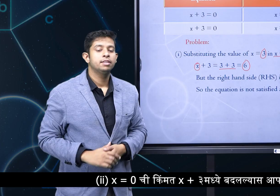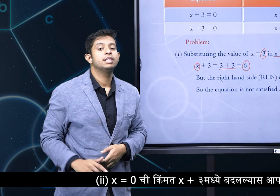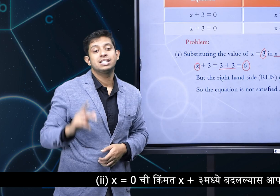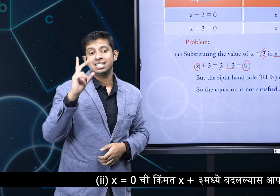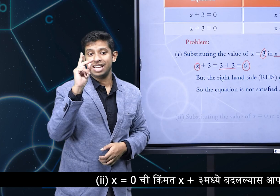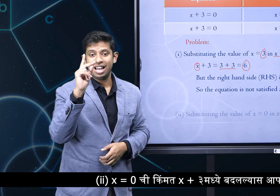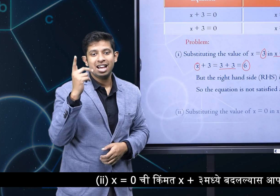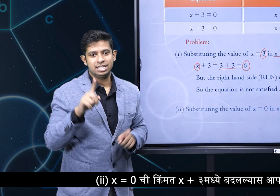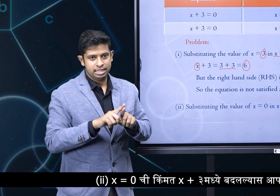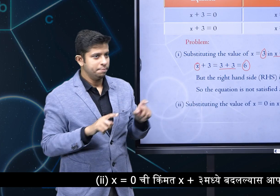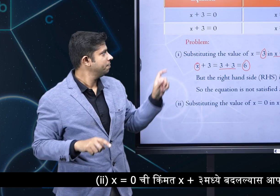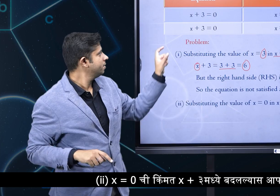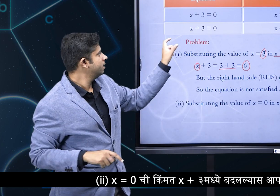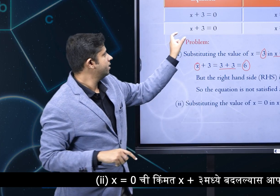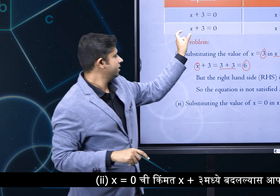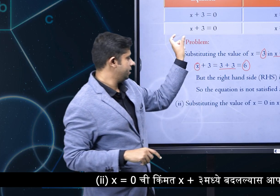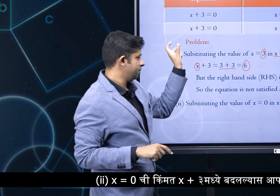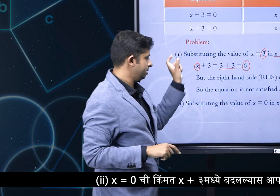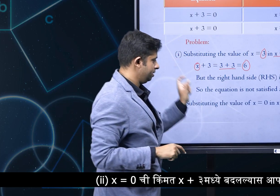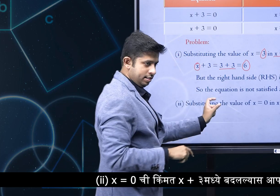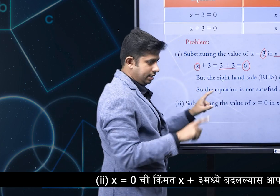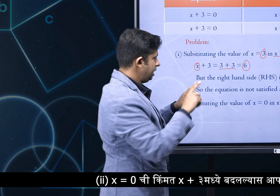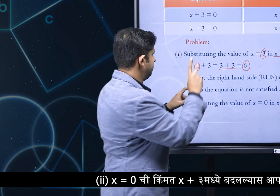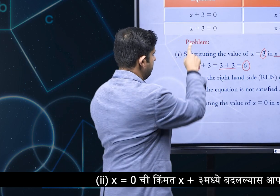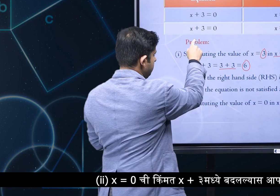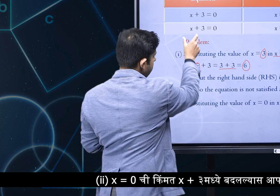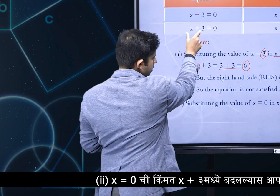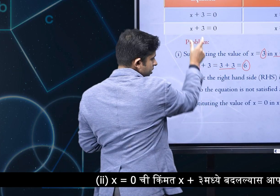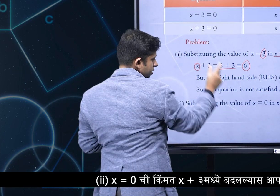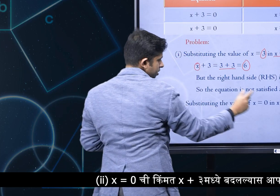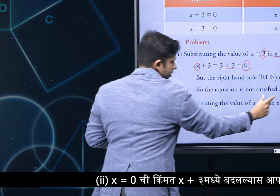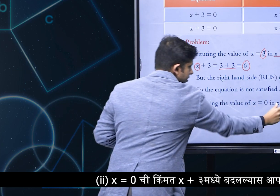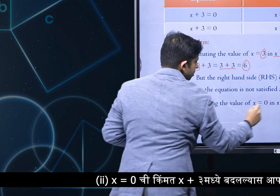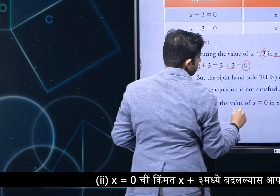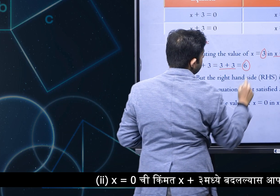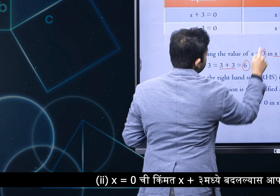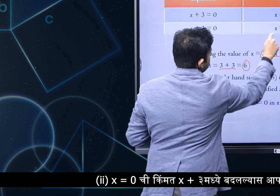x equals to 0 ची किंमत x plus 3 मध्ये बदलल्यास आपल्याला मिळते